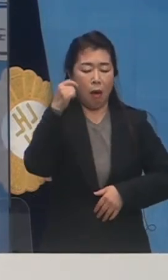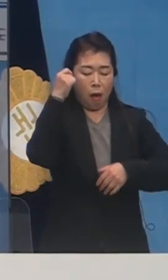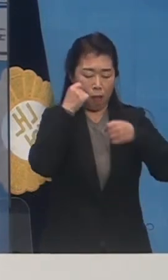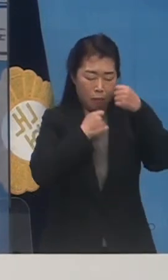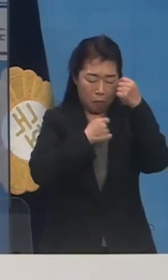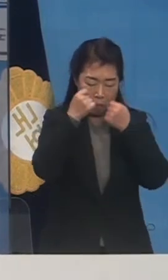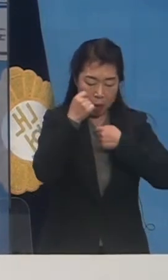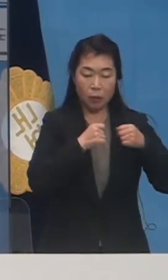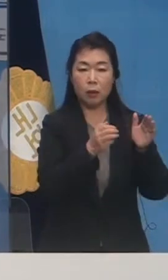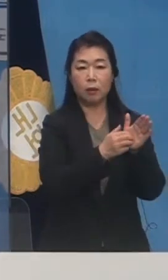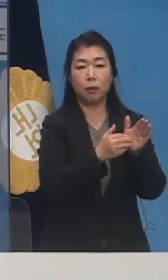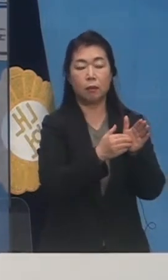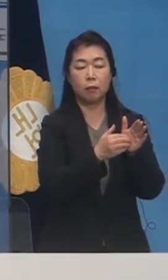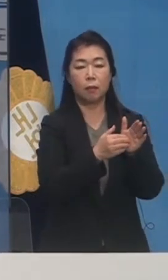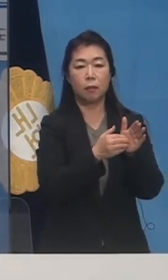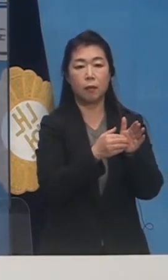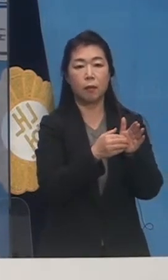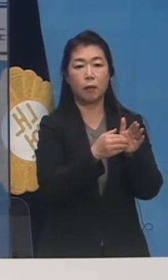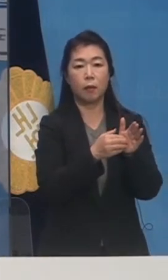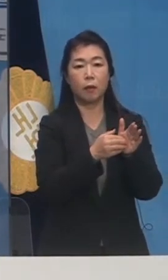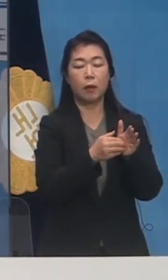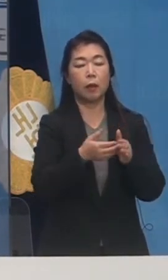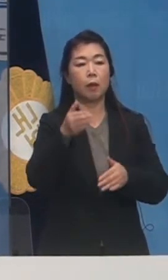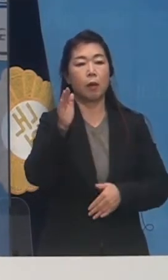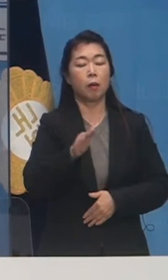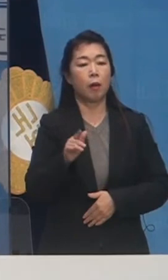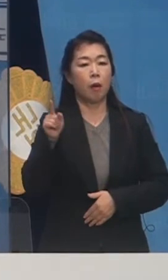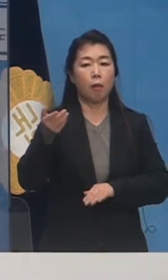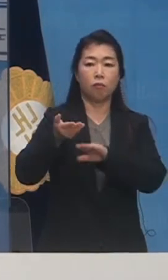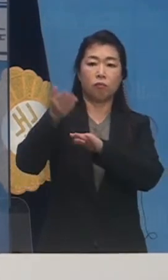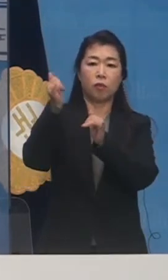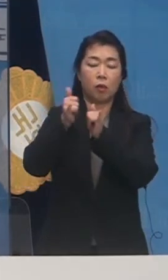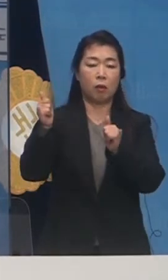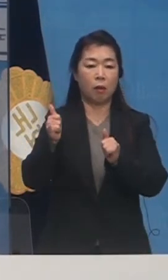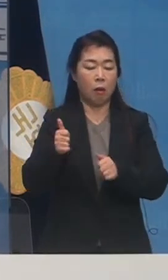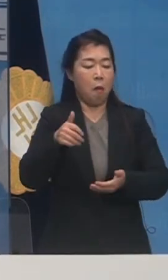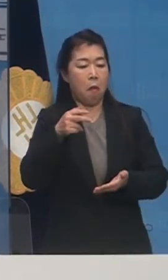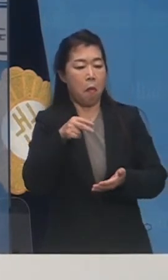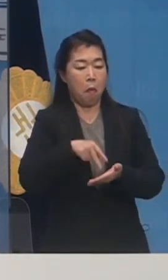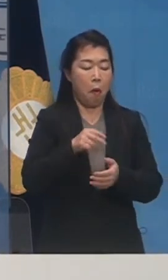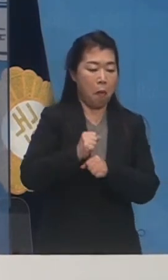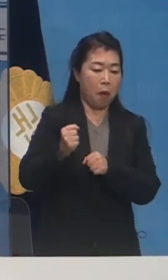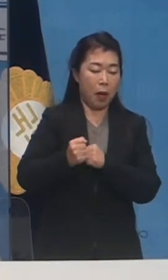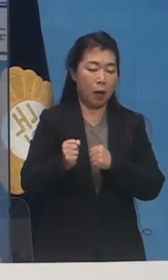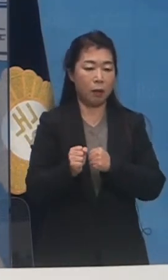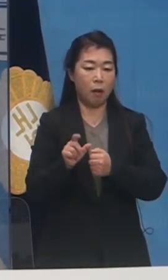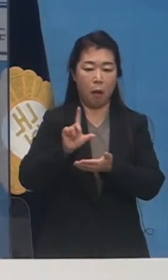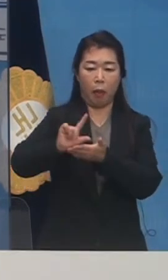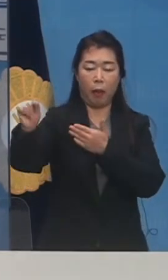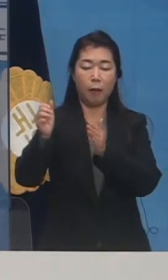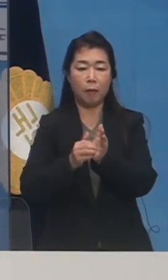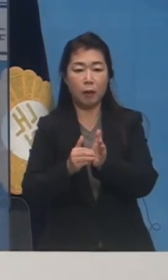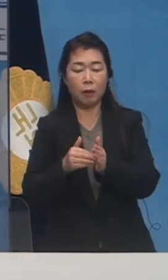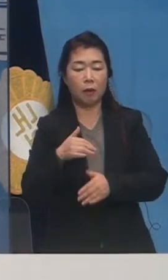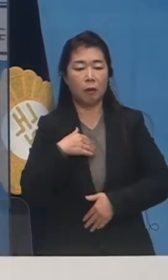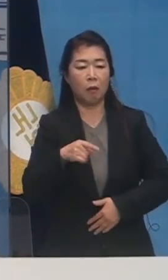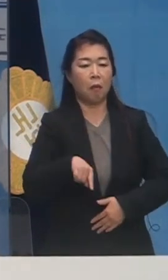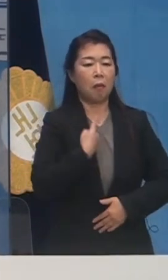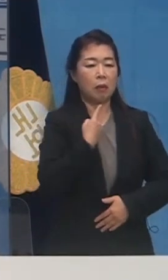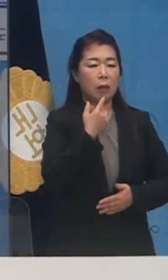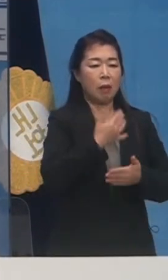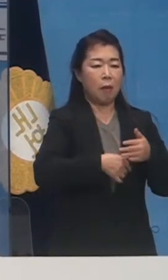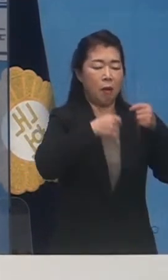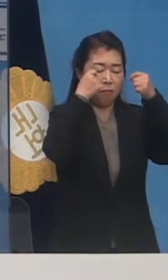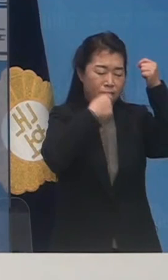눈물만 흘렸습니다. 그러자 부장님은 황급히 자리를 떠났고 저는 홀로 남아